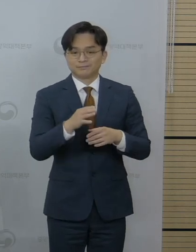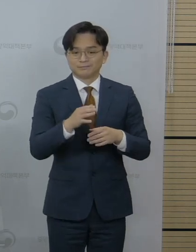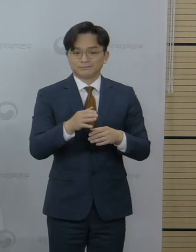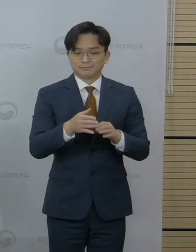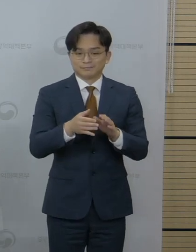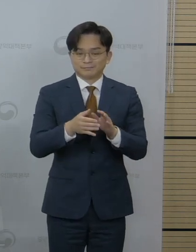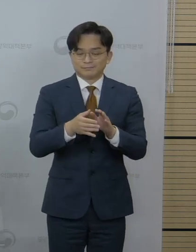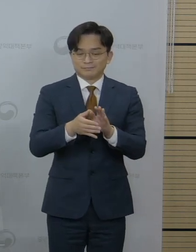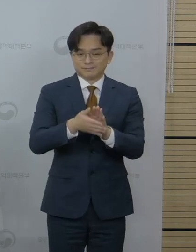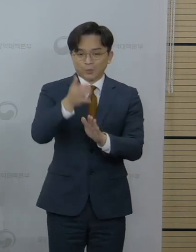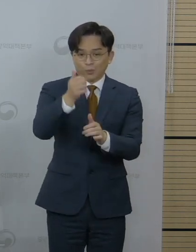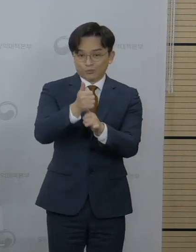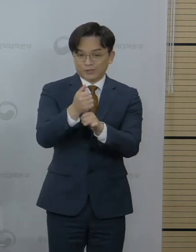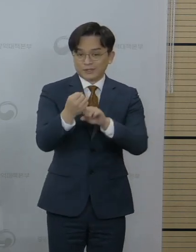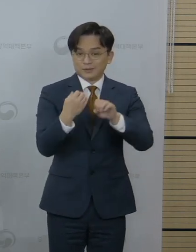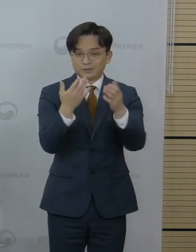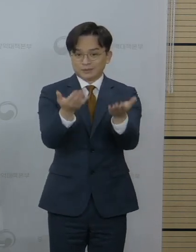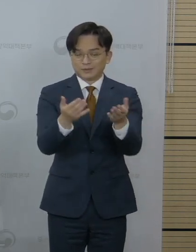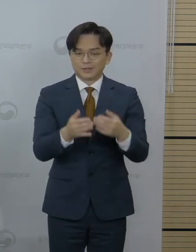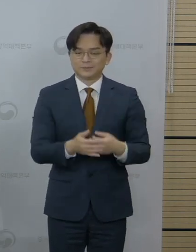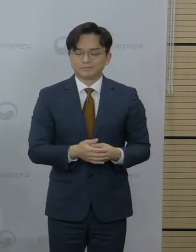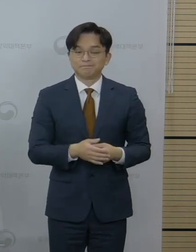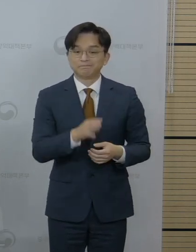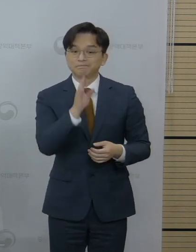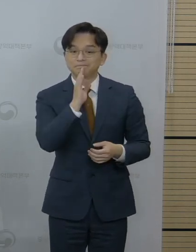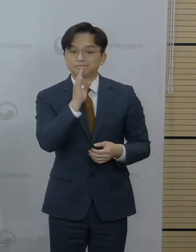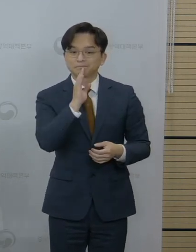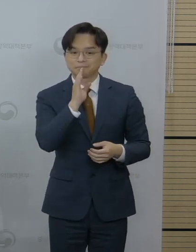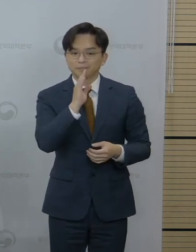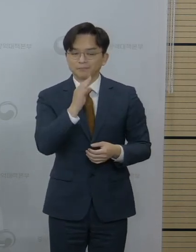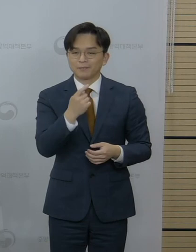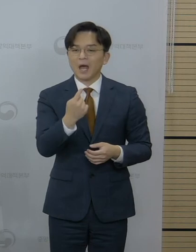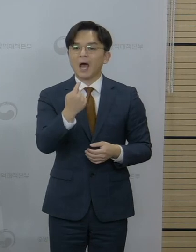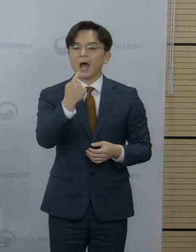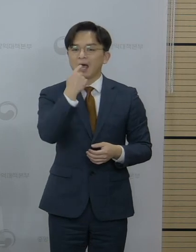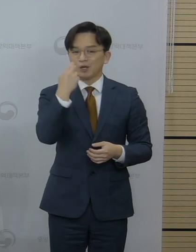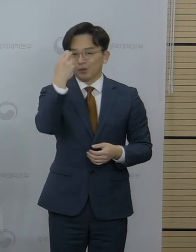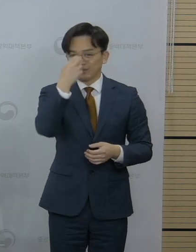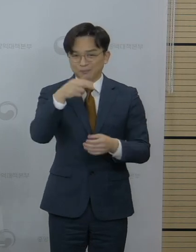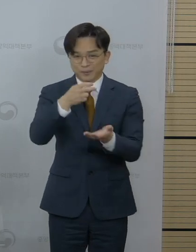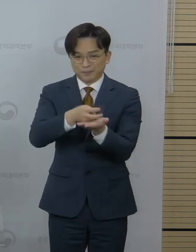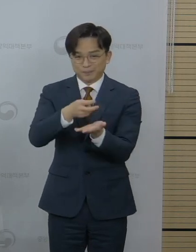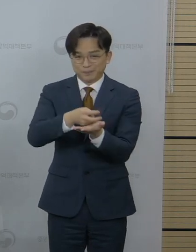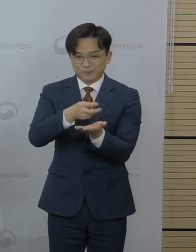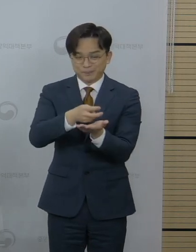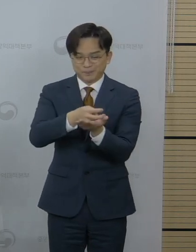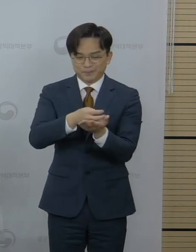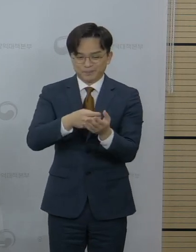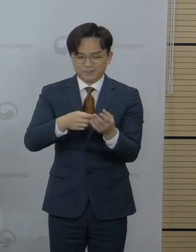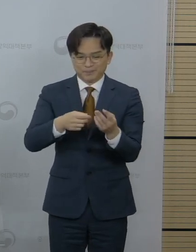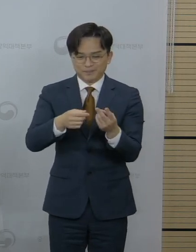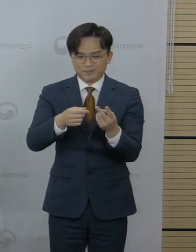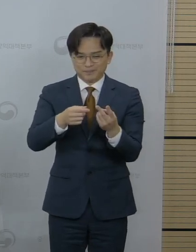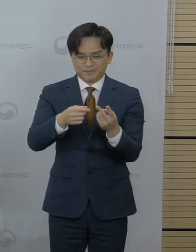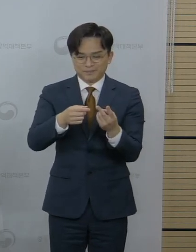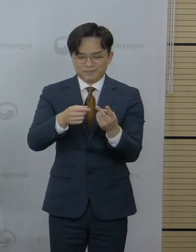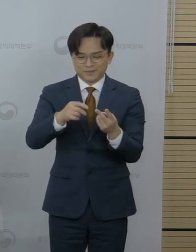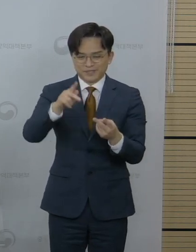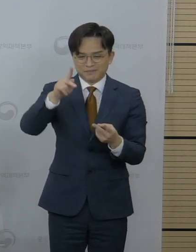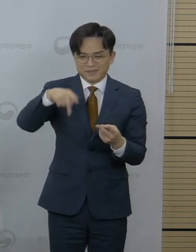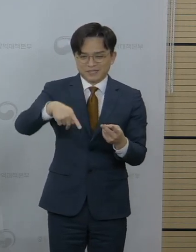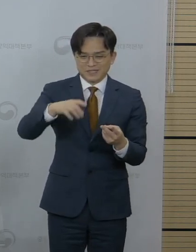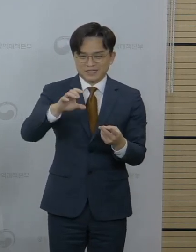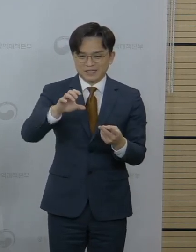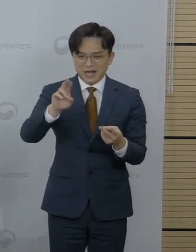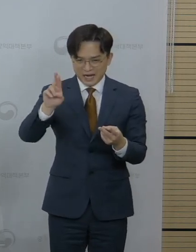활용되는 리얼타임 RT-PCR에 비해서는 민감도나 특이도 면에서 여러 가지로 수치가 낮은